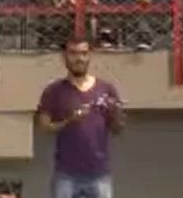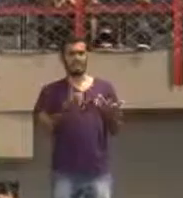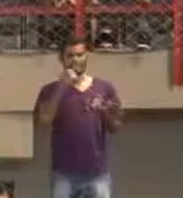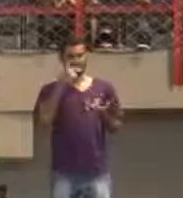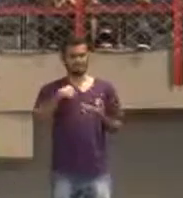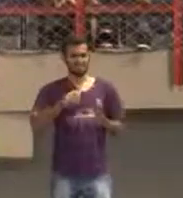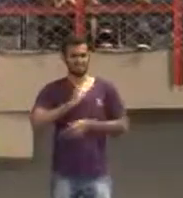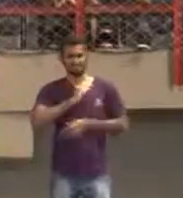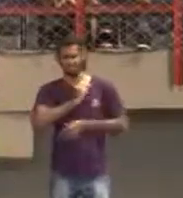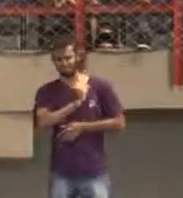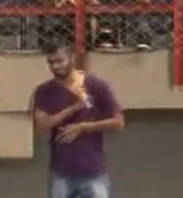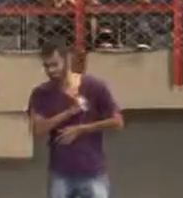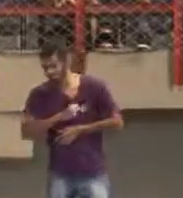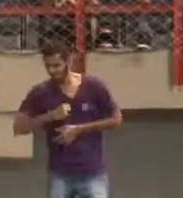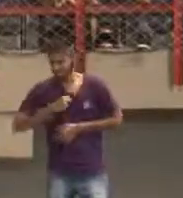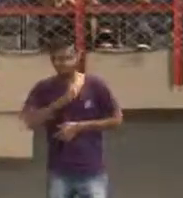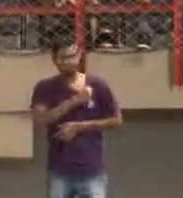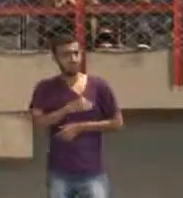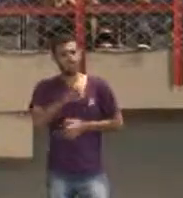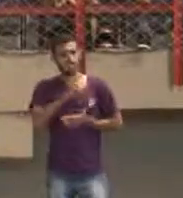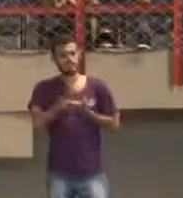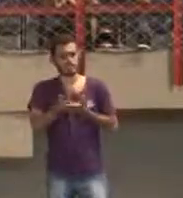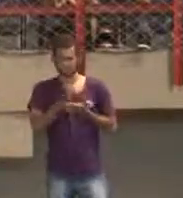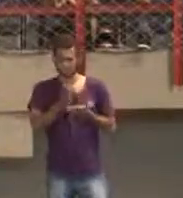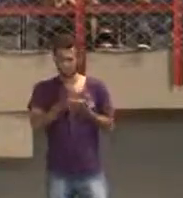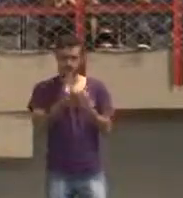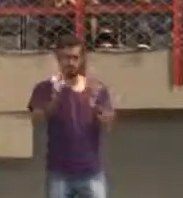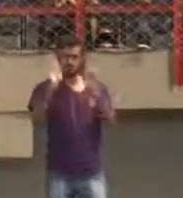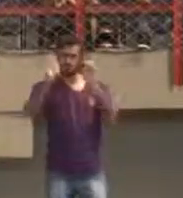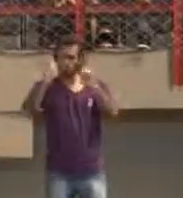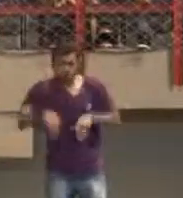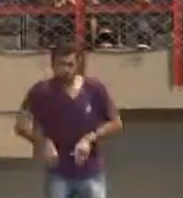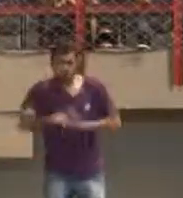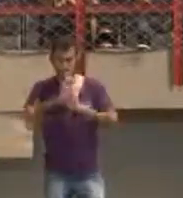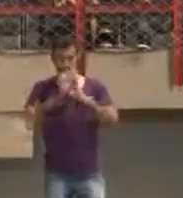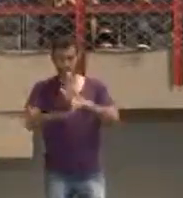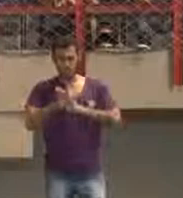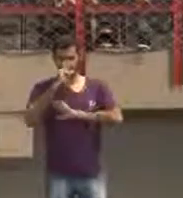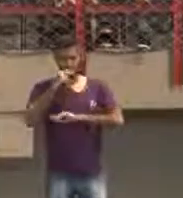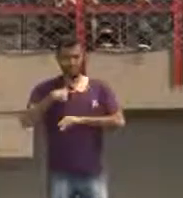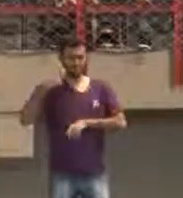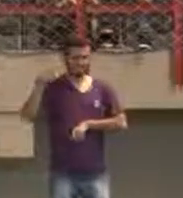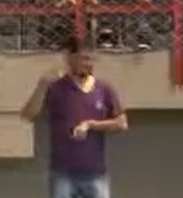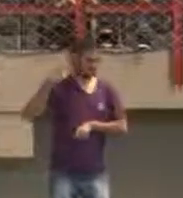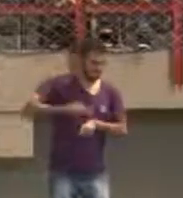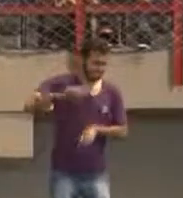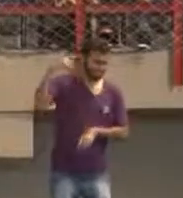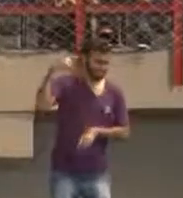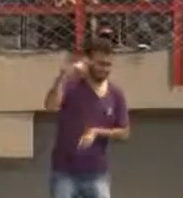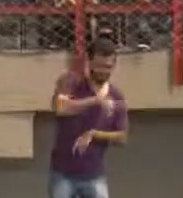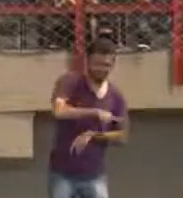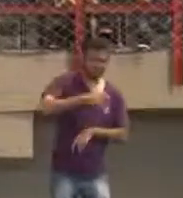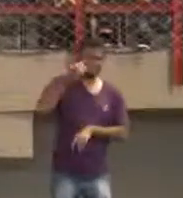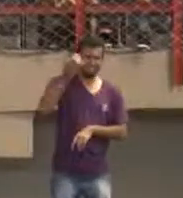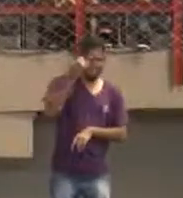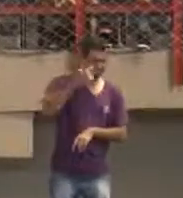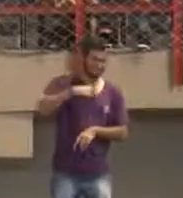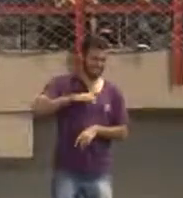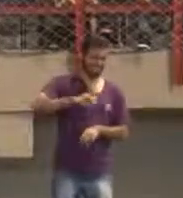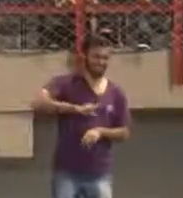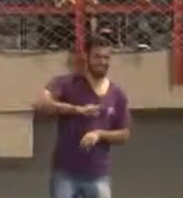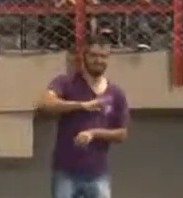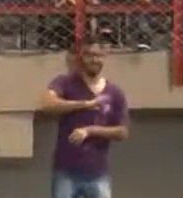Todo final de século digamos assim, é dolorido, é melancólico. Então a